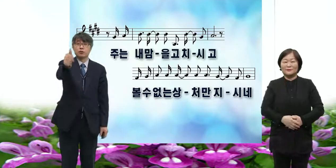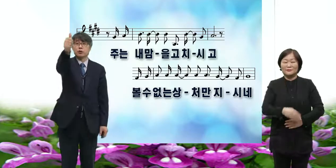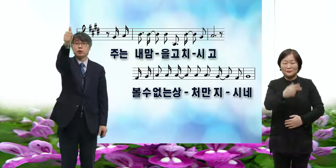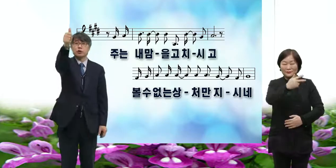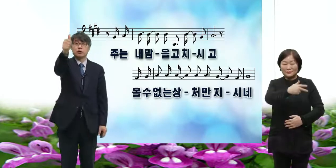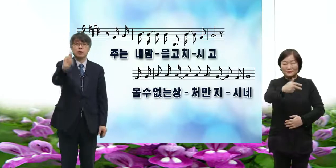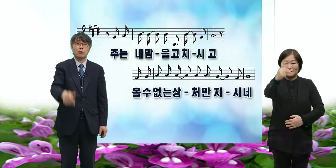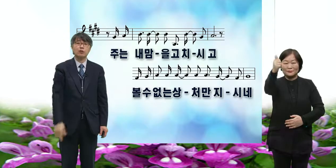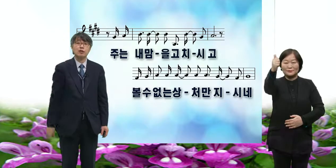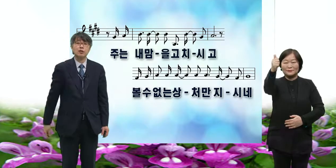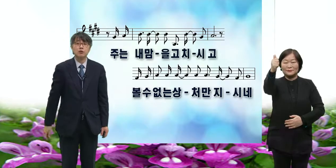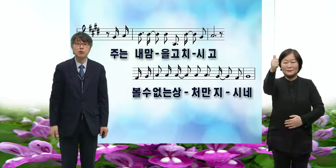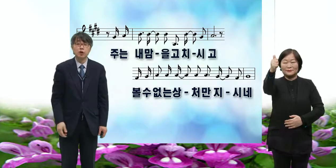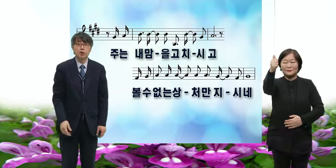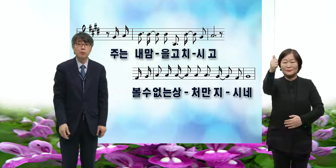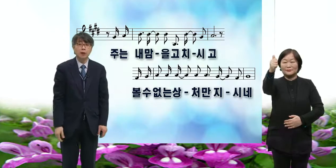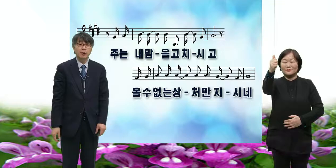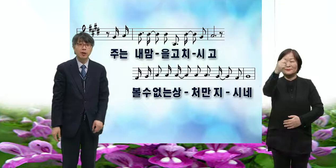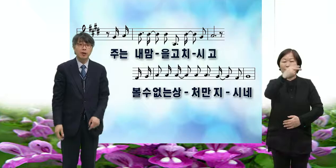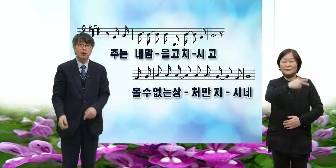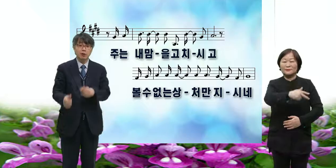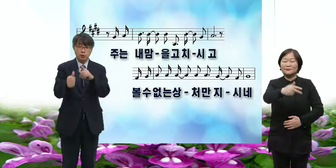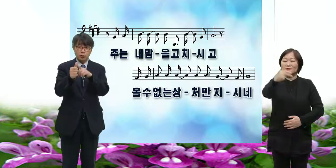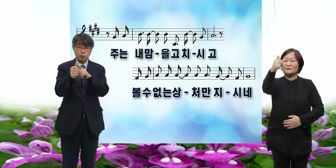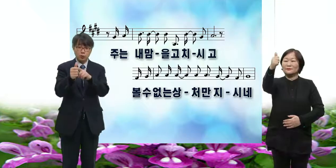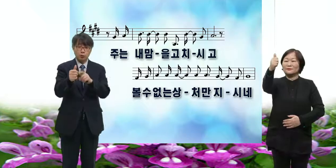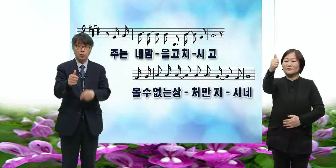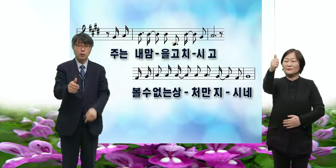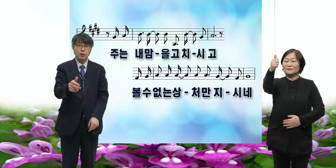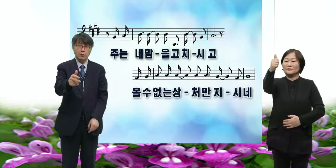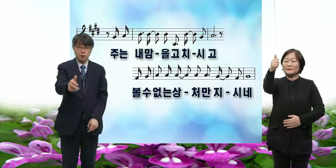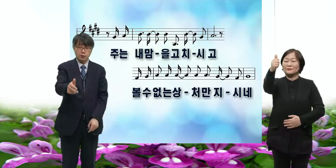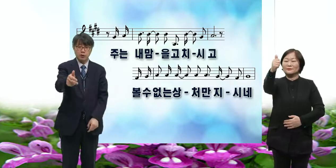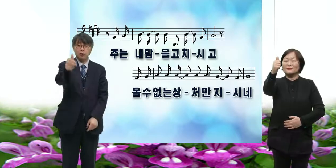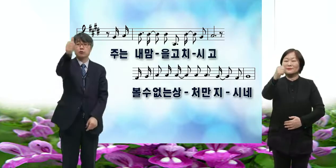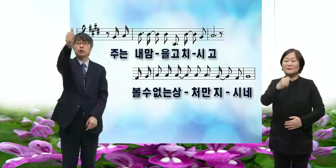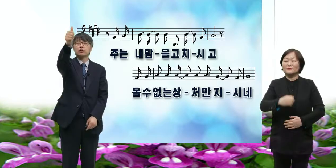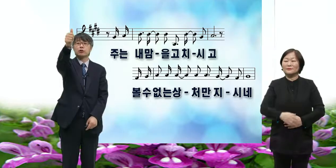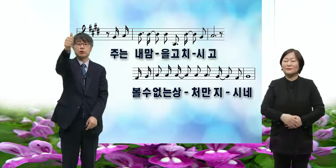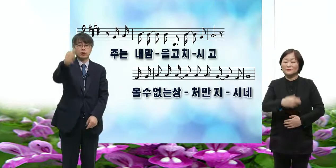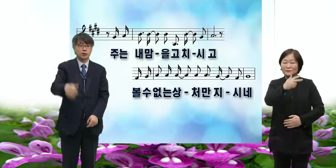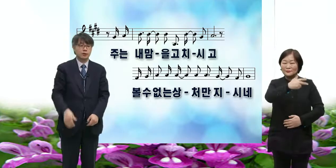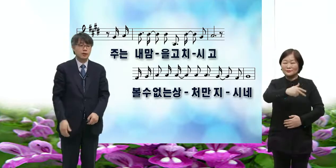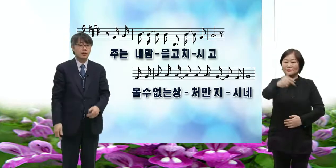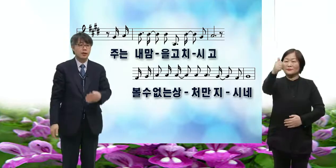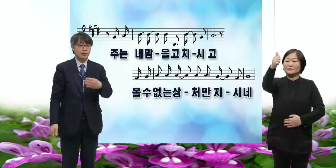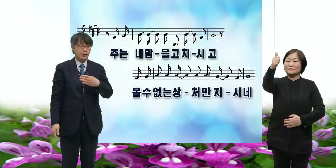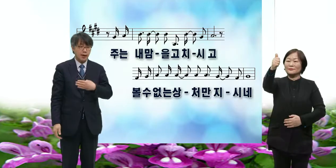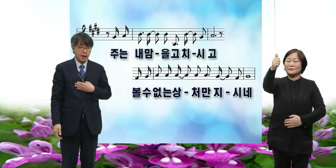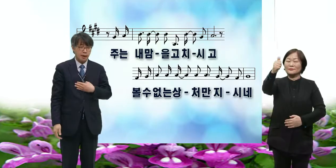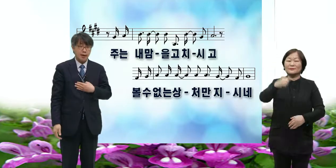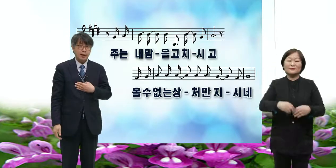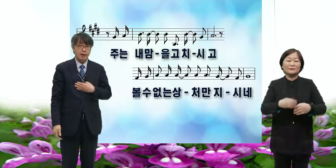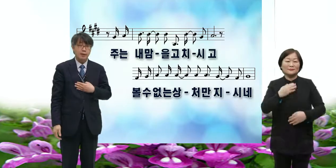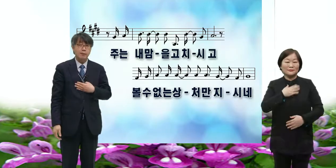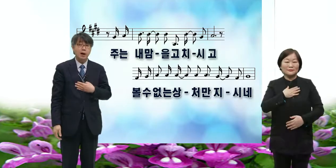주는. 자, 우리의 눈은 어디를 바라봐야 될까요? 요 손을 바라보시면 돼요. 주는. 내